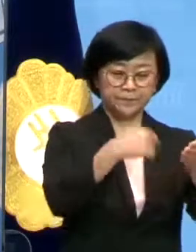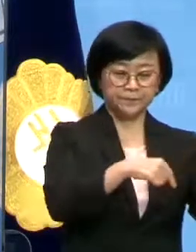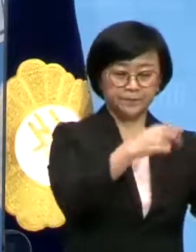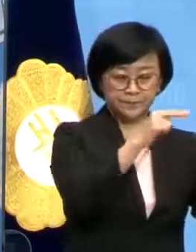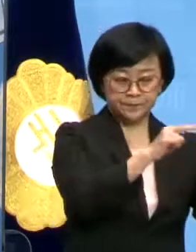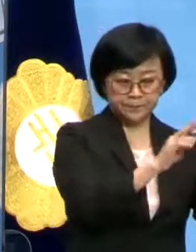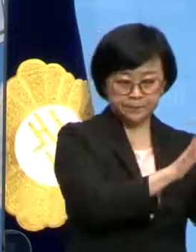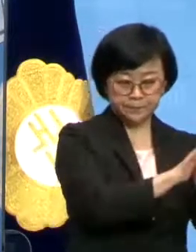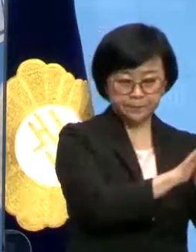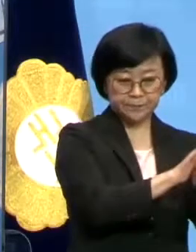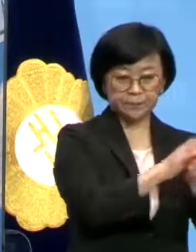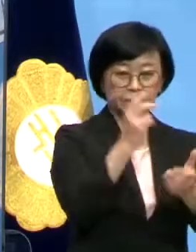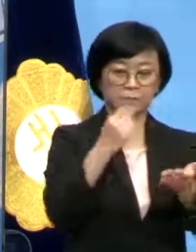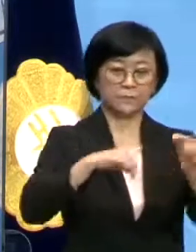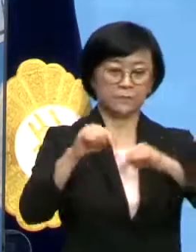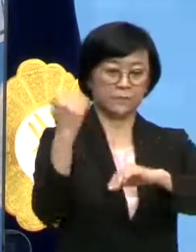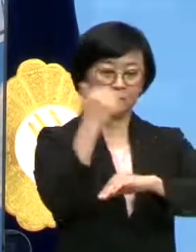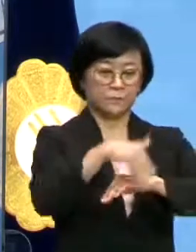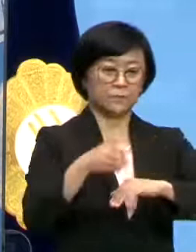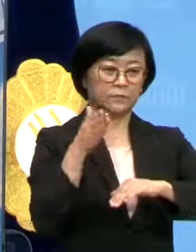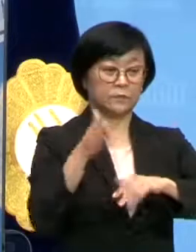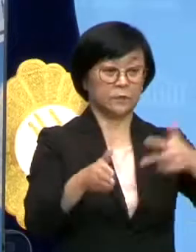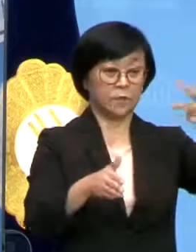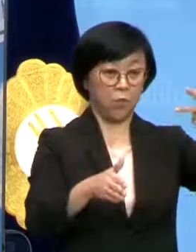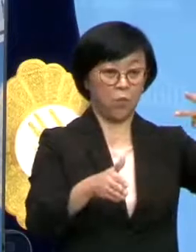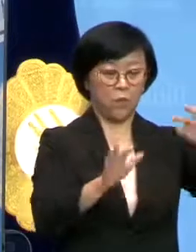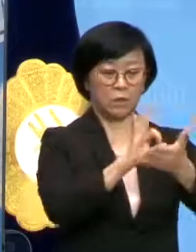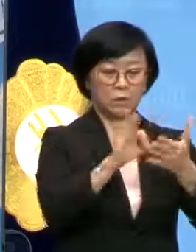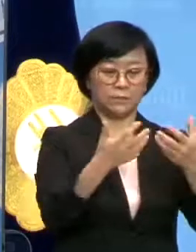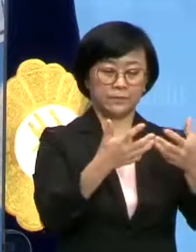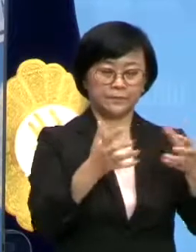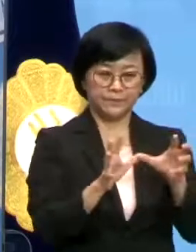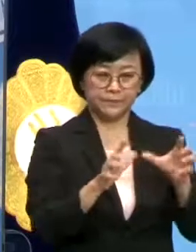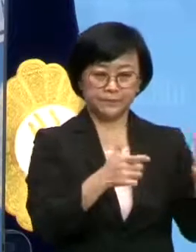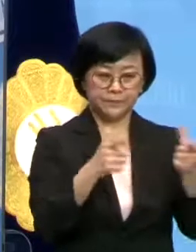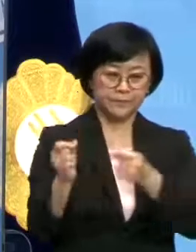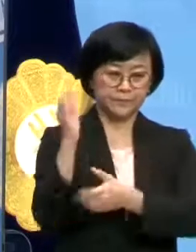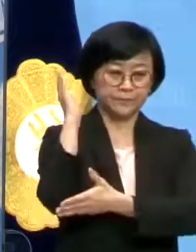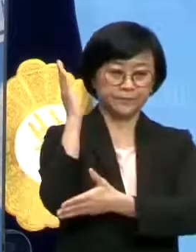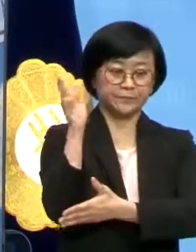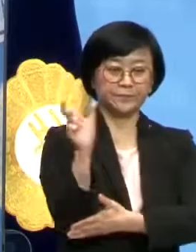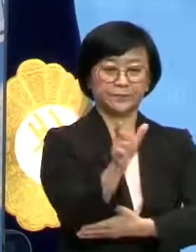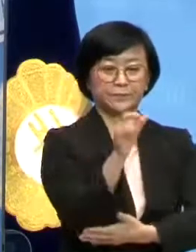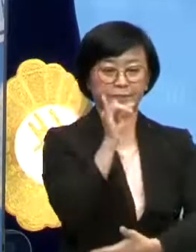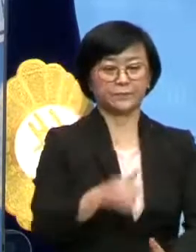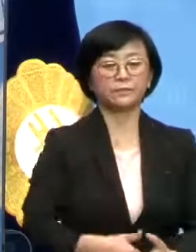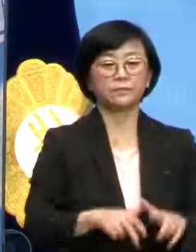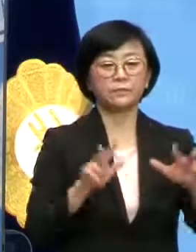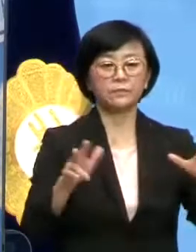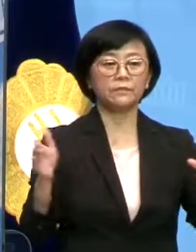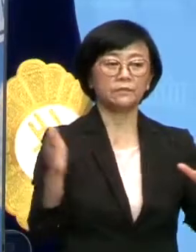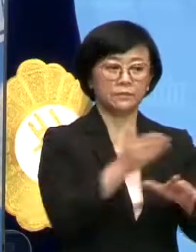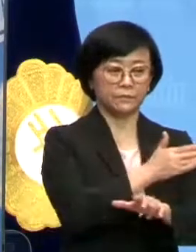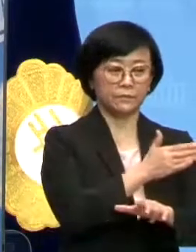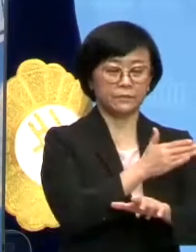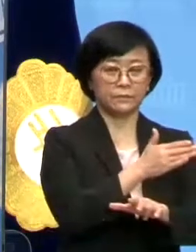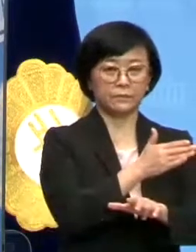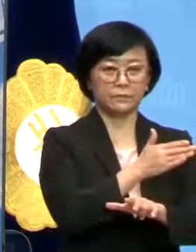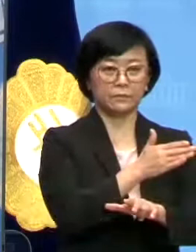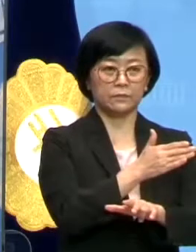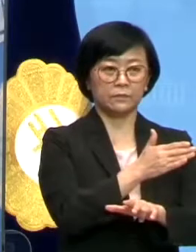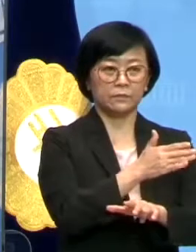센터 한국 소비자 정책 교육 학교 총 7개 소비자단체 각각 공동으로 속명 하였습니다 지금부터 공동 성명서를